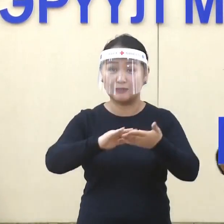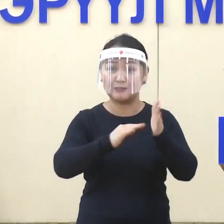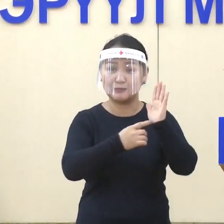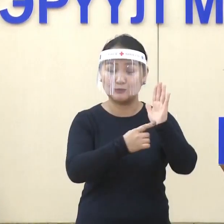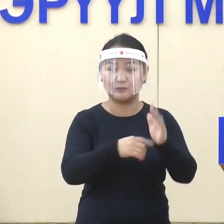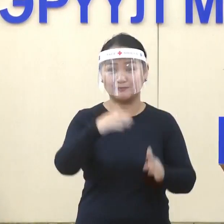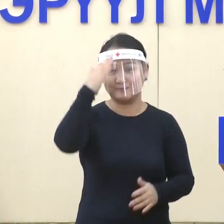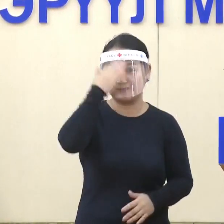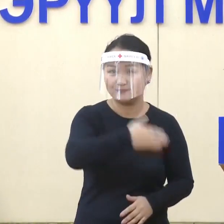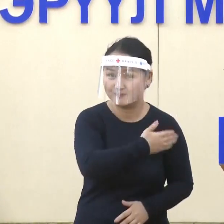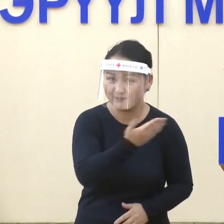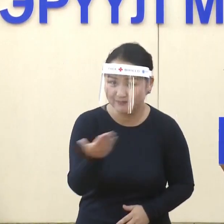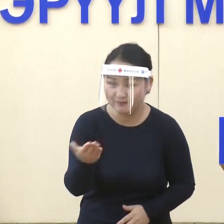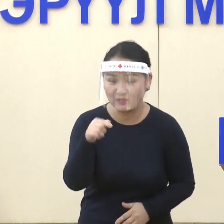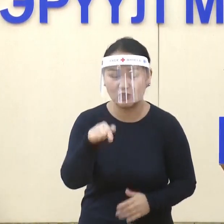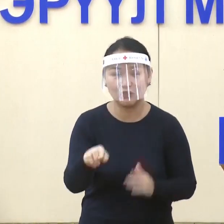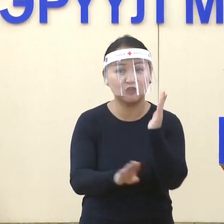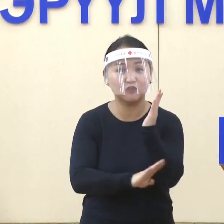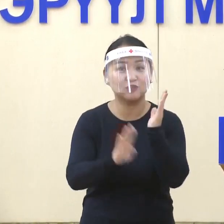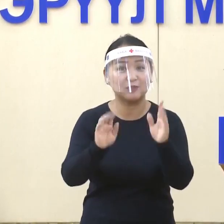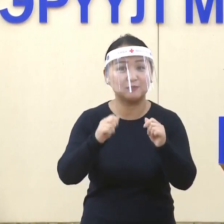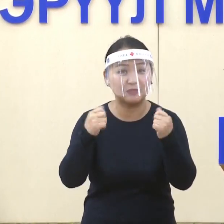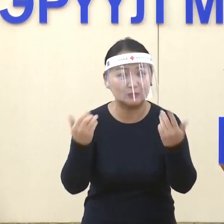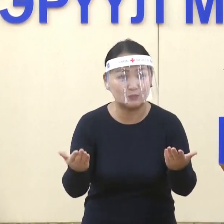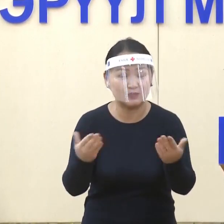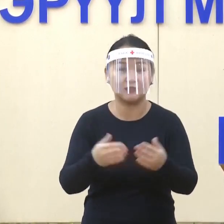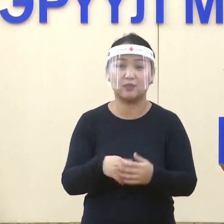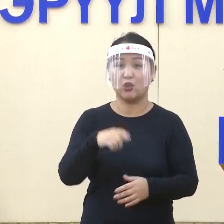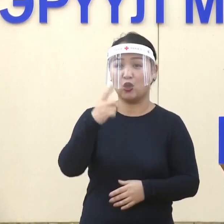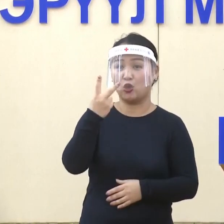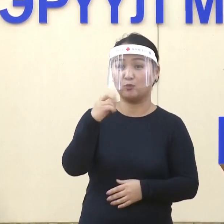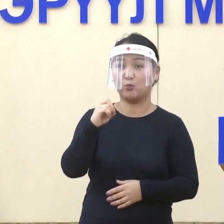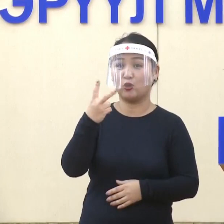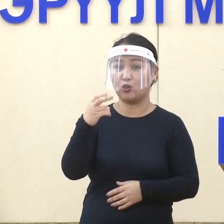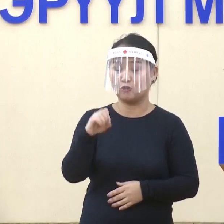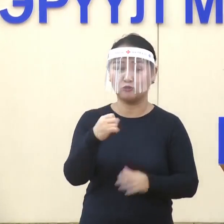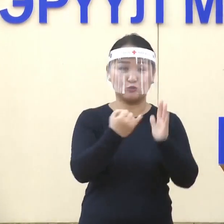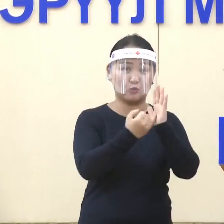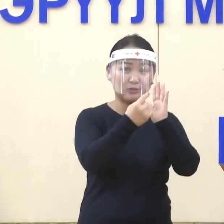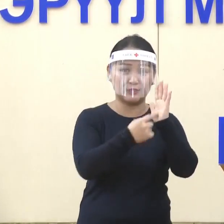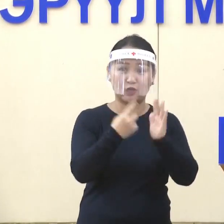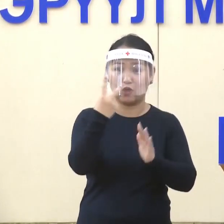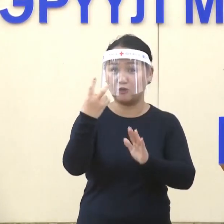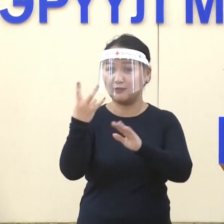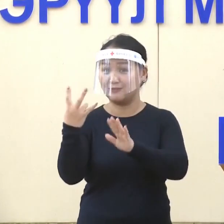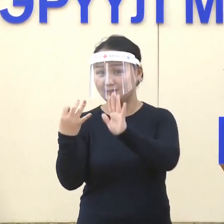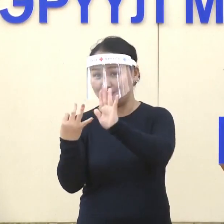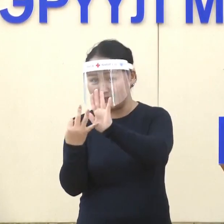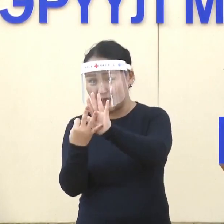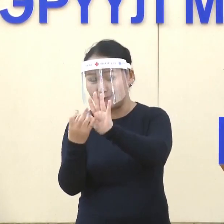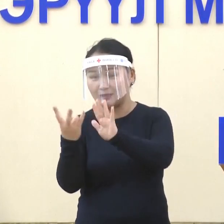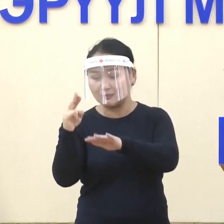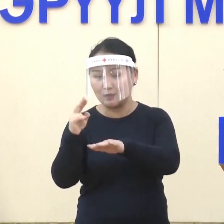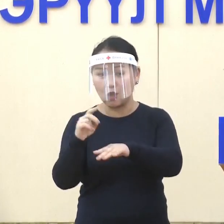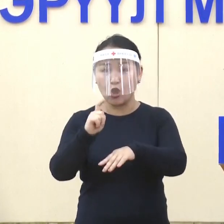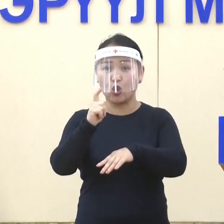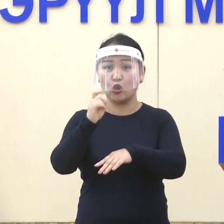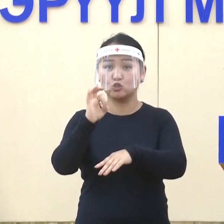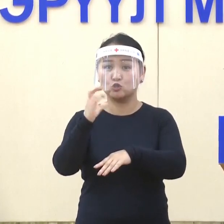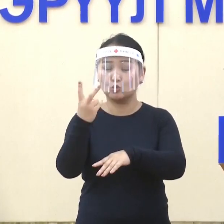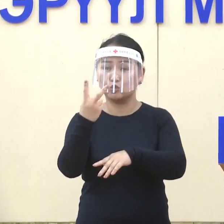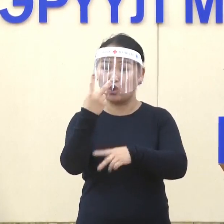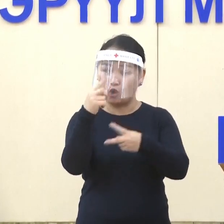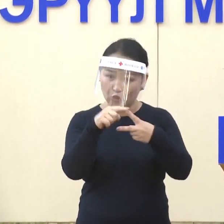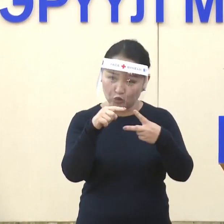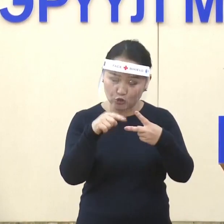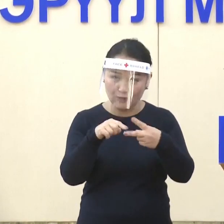За сайн байцгаана уу та бүхэнд энэ өдрийн мэд хүргэе. 2020 оны 6 сарын 28-нд хөсөлтийн вирус судлалын хоёр